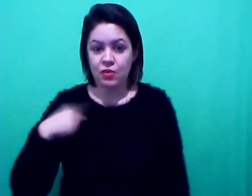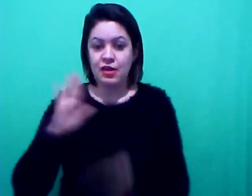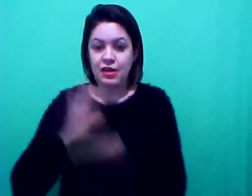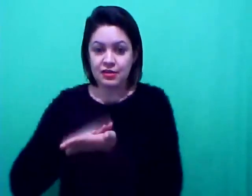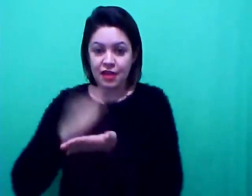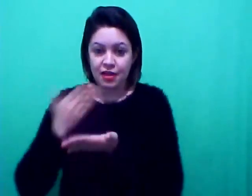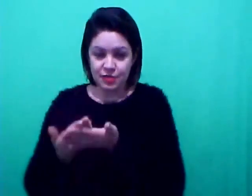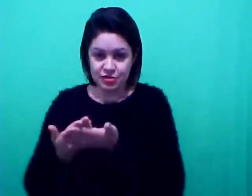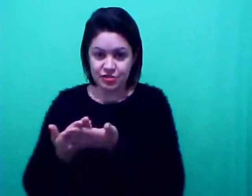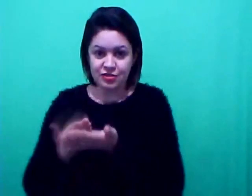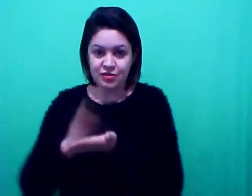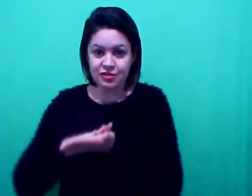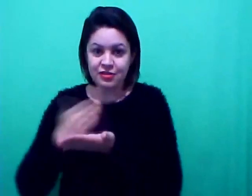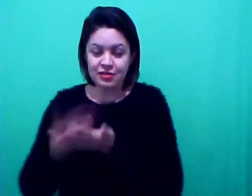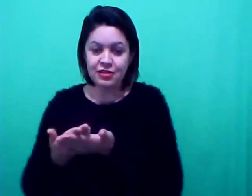Por exemplo, então, se eu for interpretar